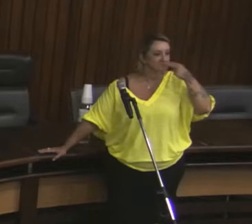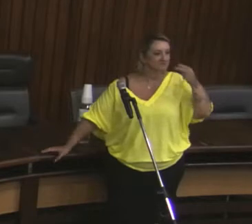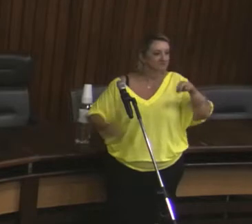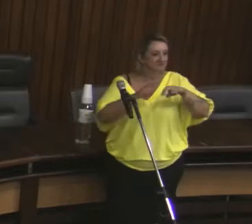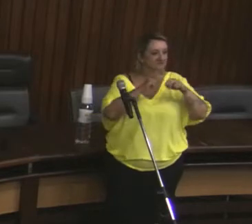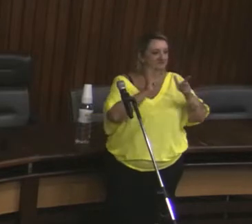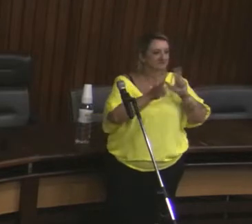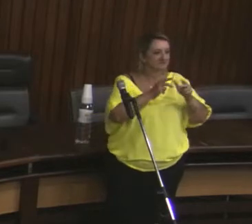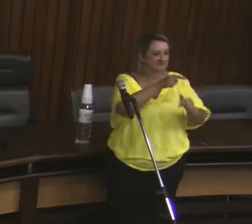conversar.